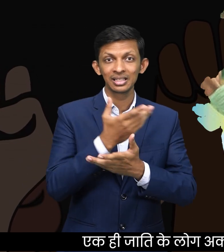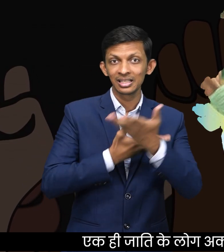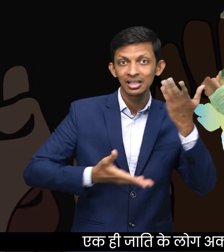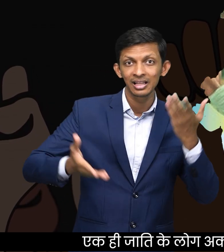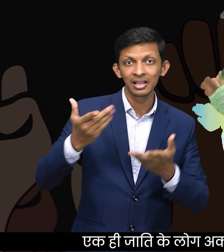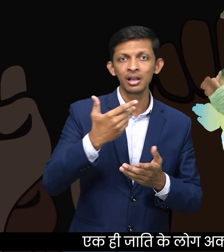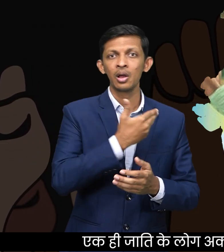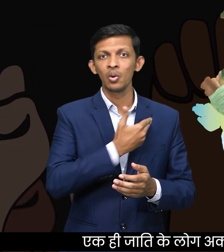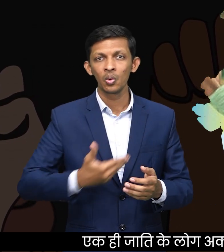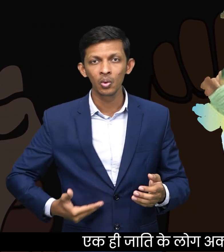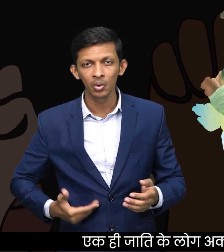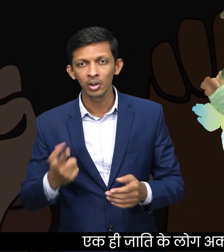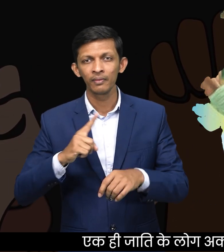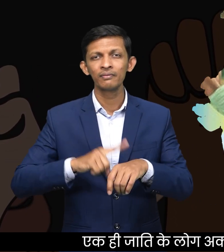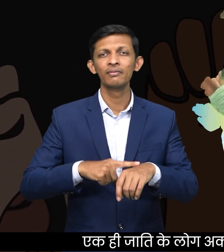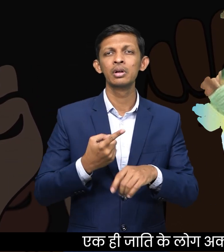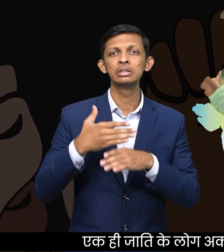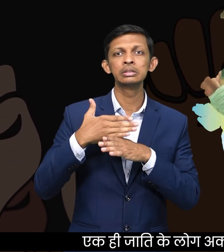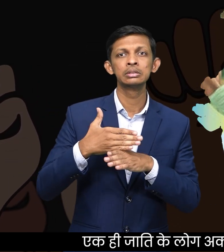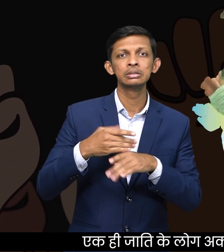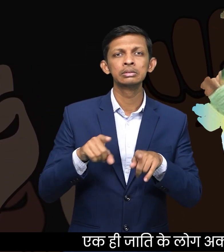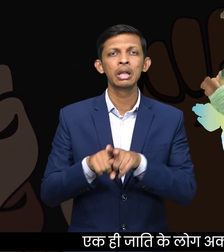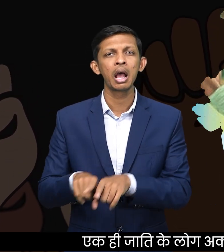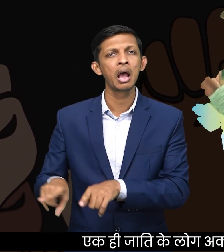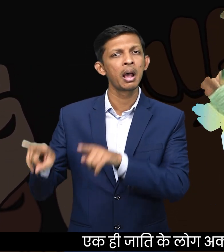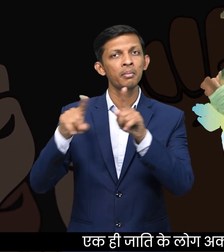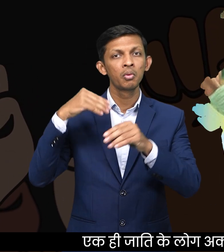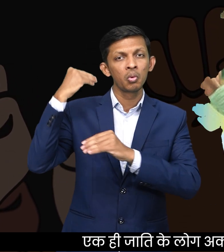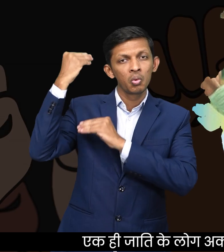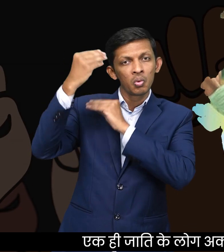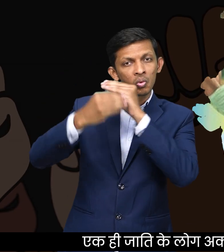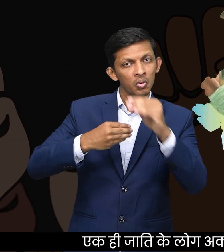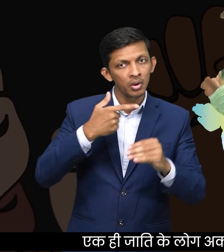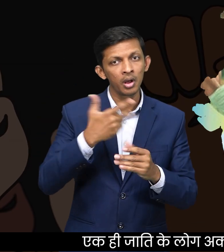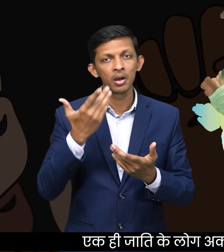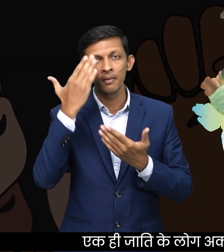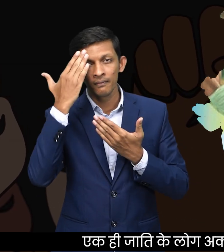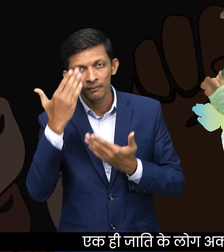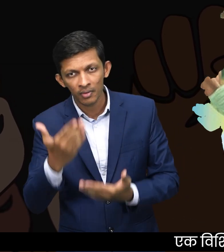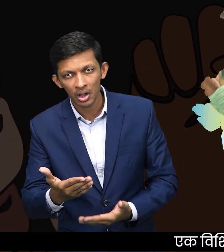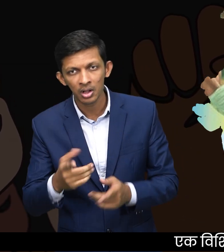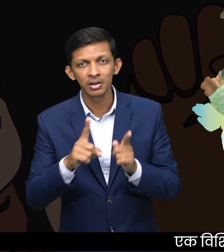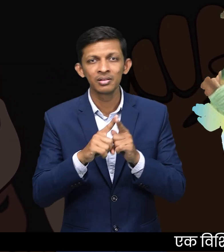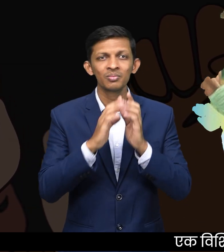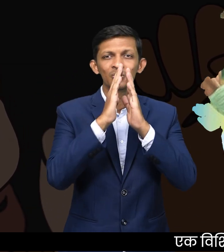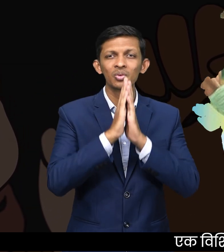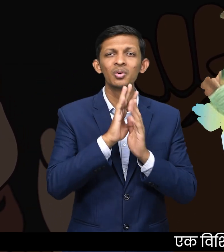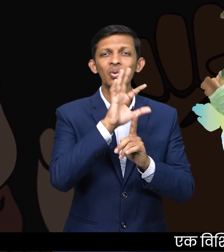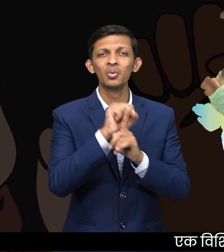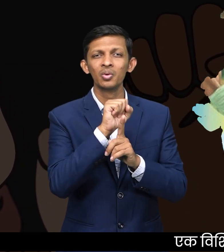एक ही जाति के लोग अक्सर समान परंपराओं को साझा करते हैं और एक विशिष्ट देवता की पूजा करते